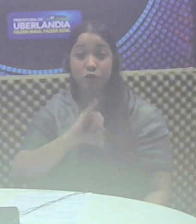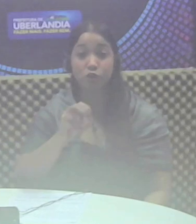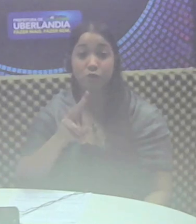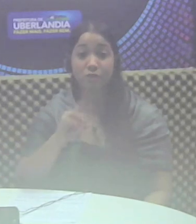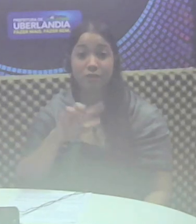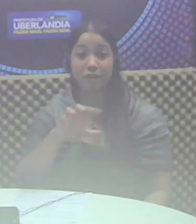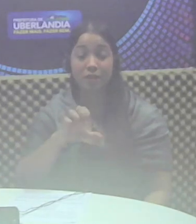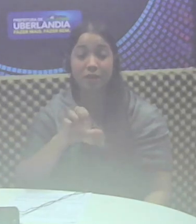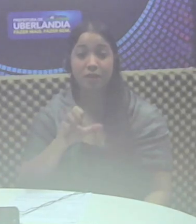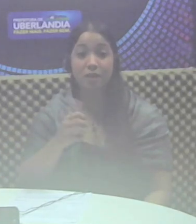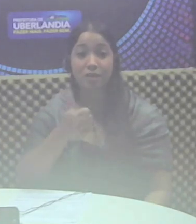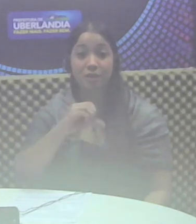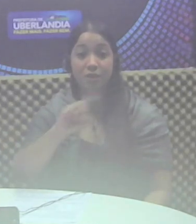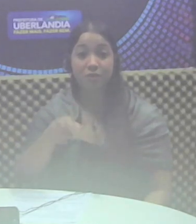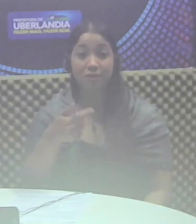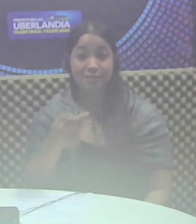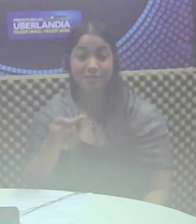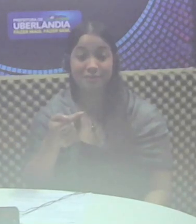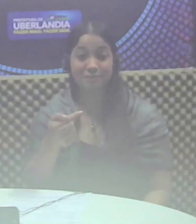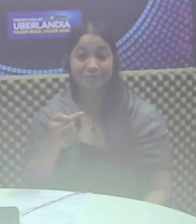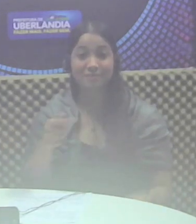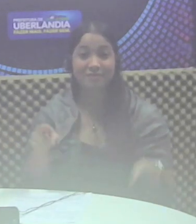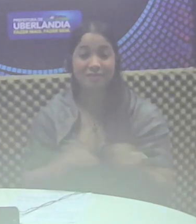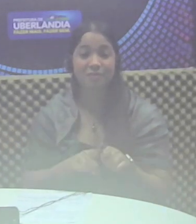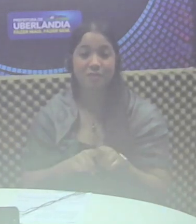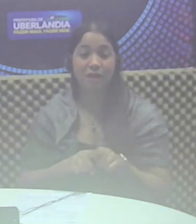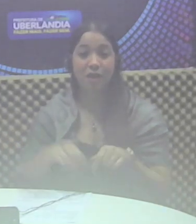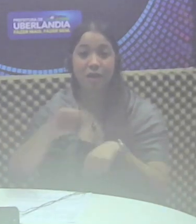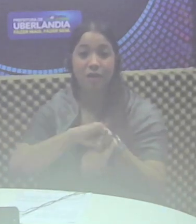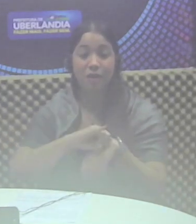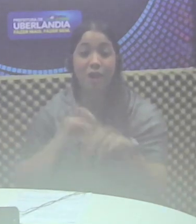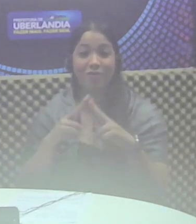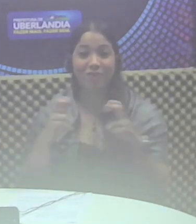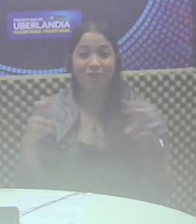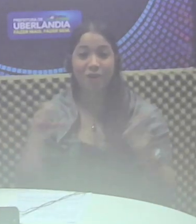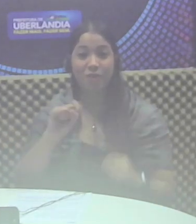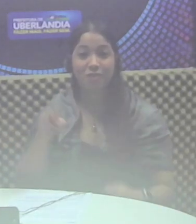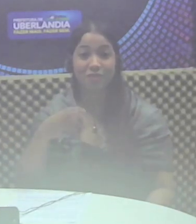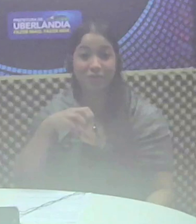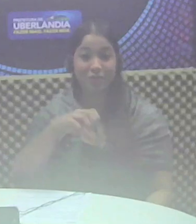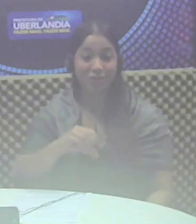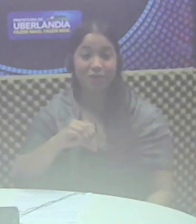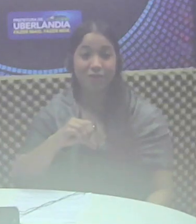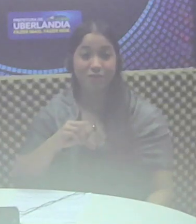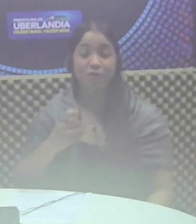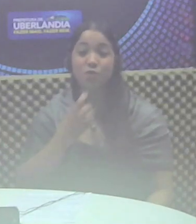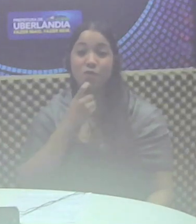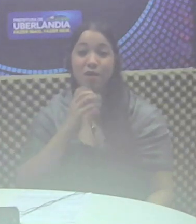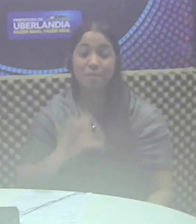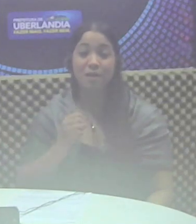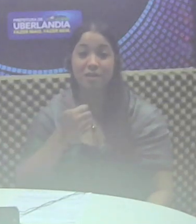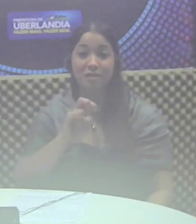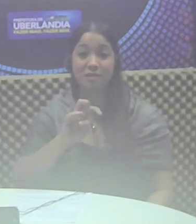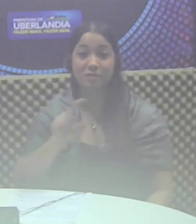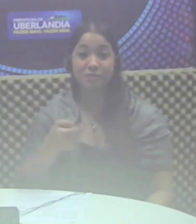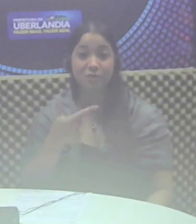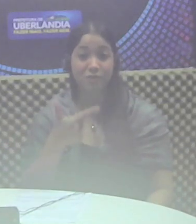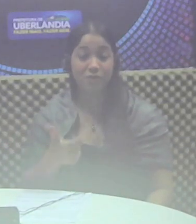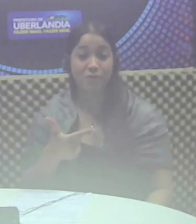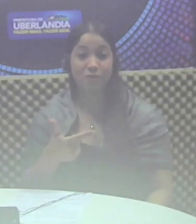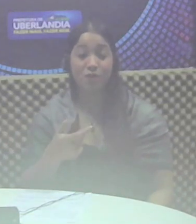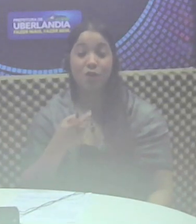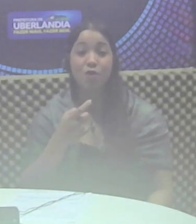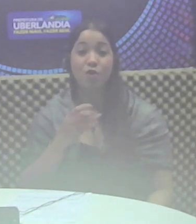com 19,7 além de capitais como Florianópolis com 8,9 Cuiabá com 15,2 e